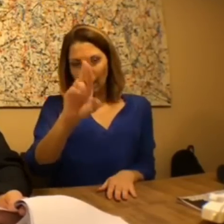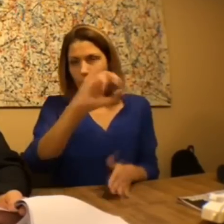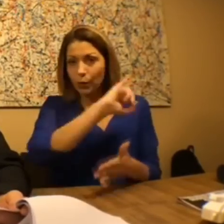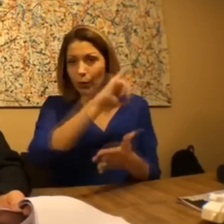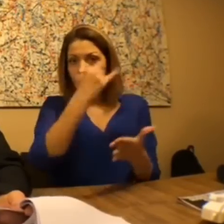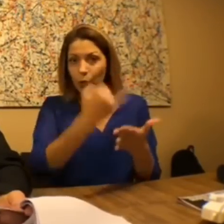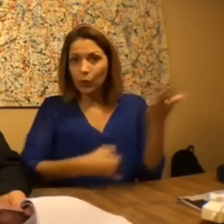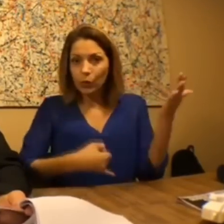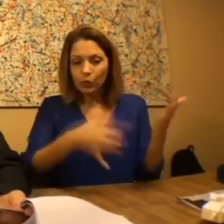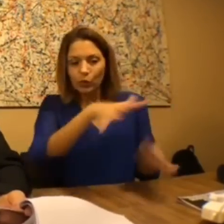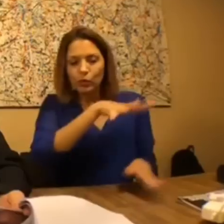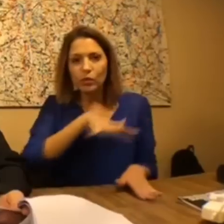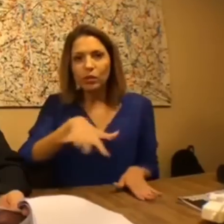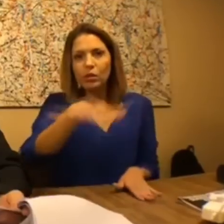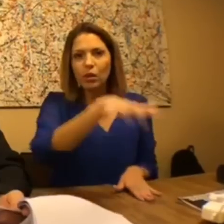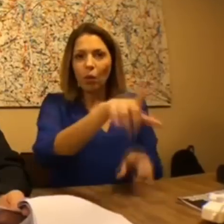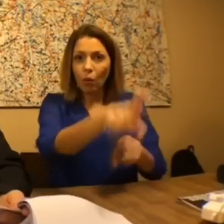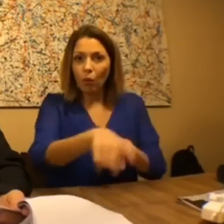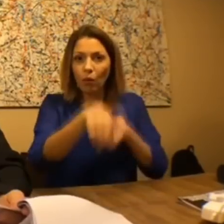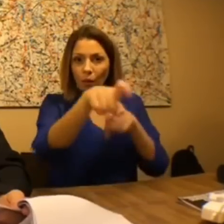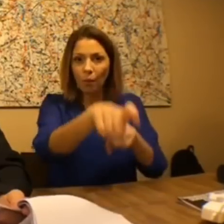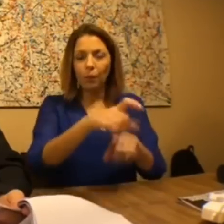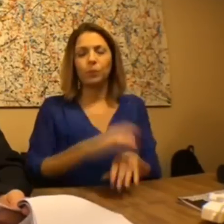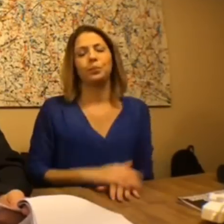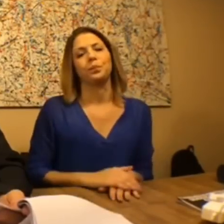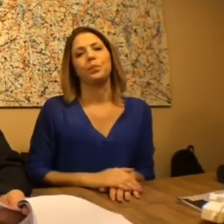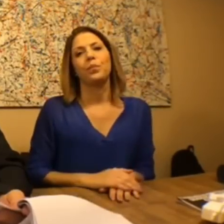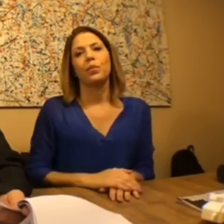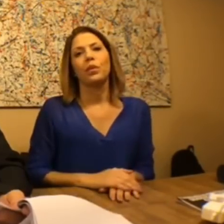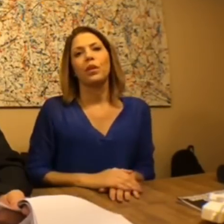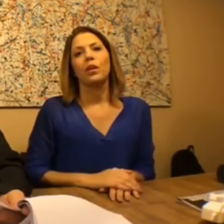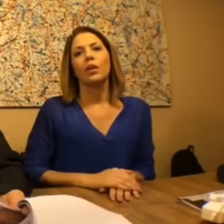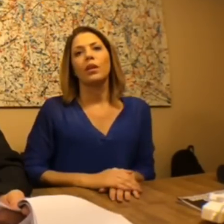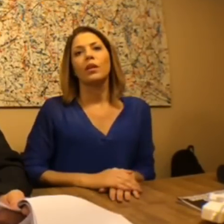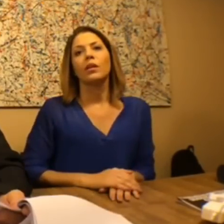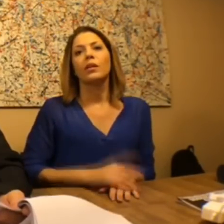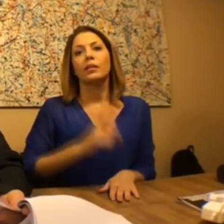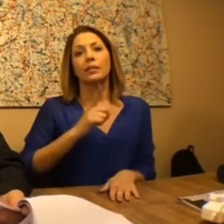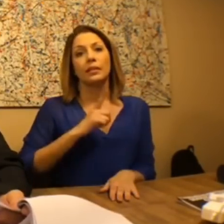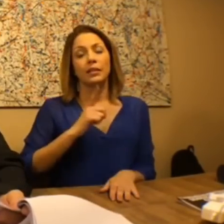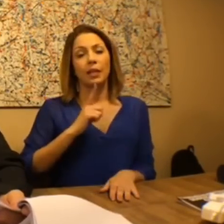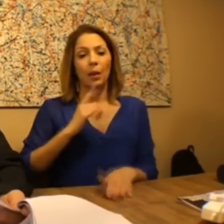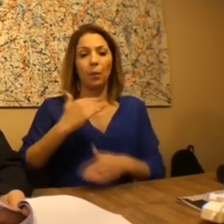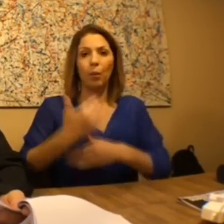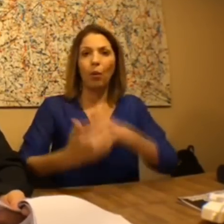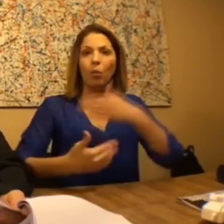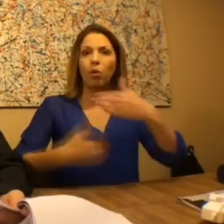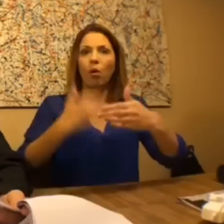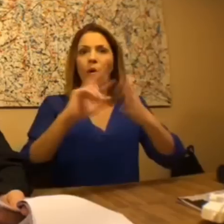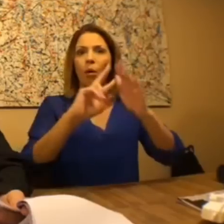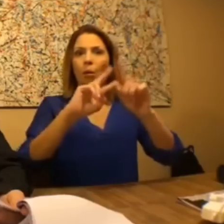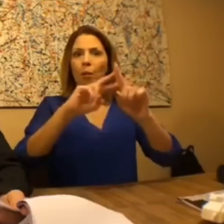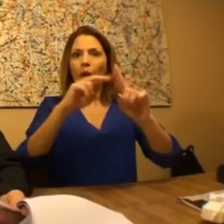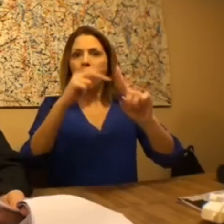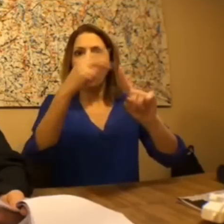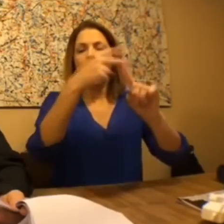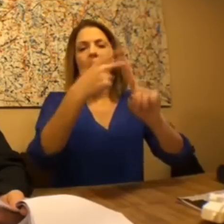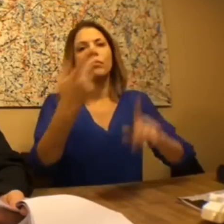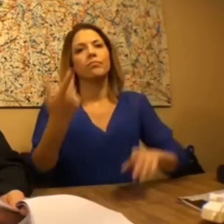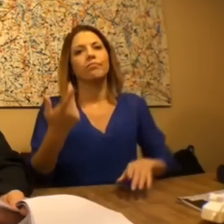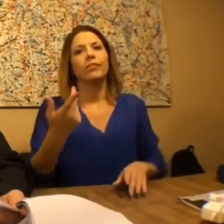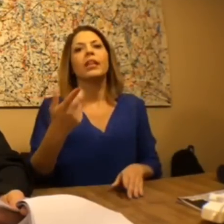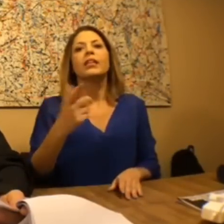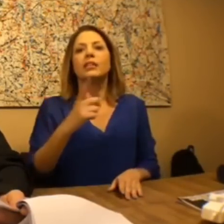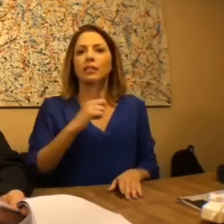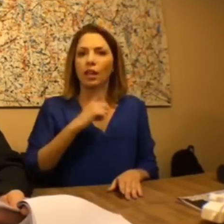Rural, terá caráter progressivo. Tá, okay? Ele quer ampliar, inclusive, as demarcações